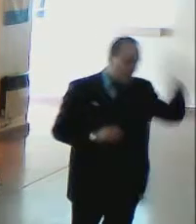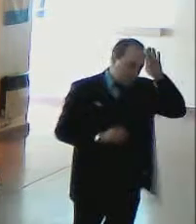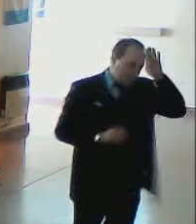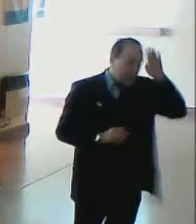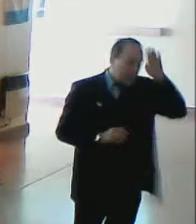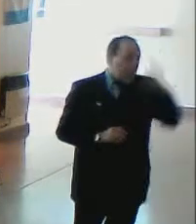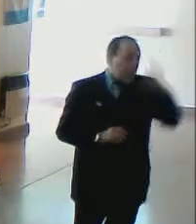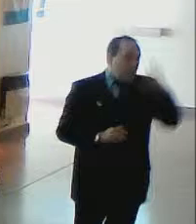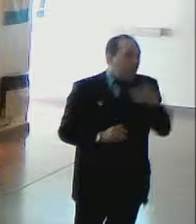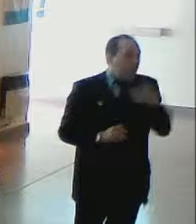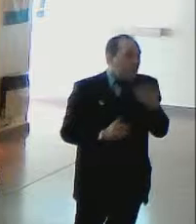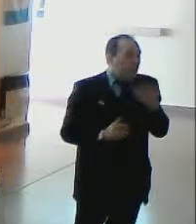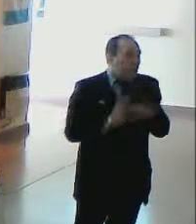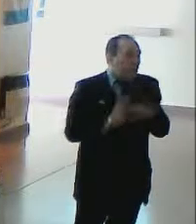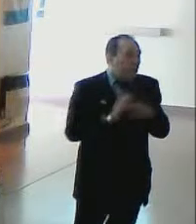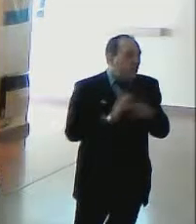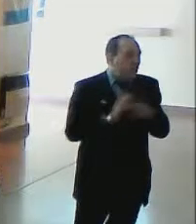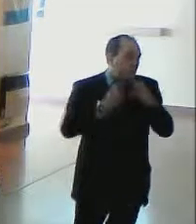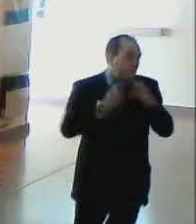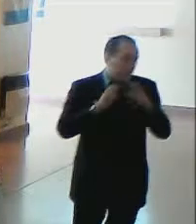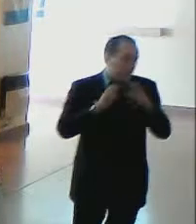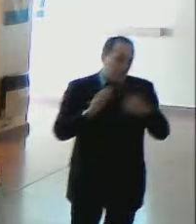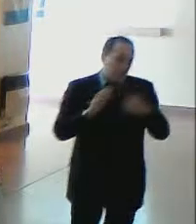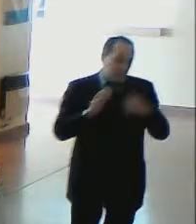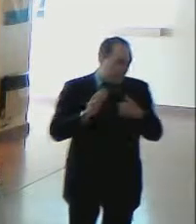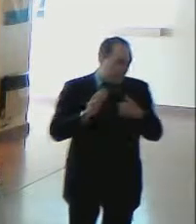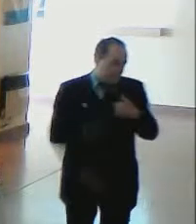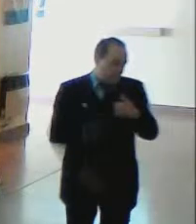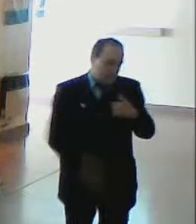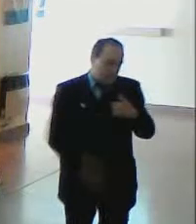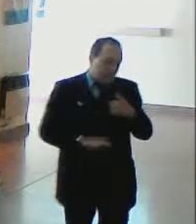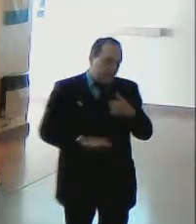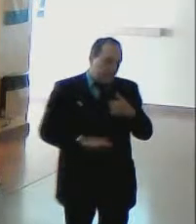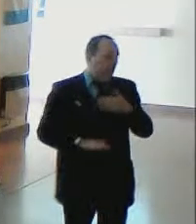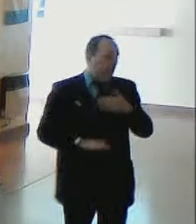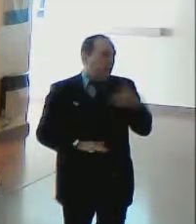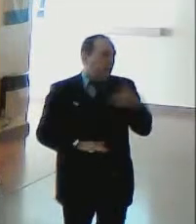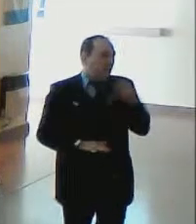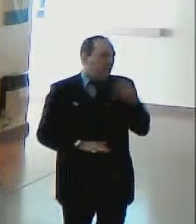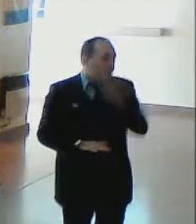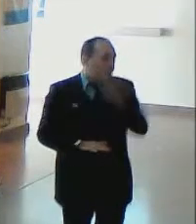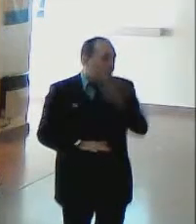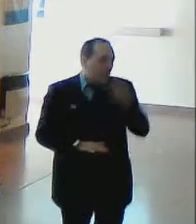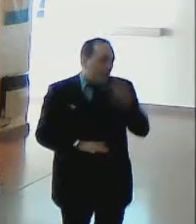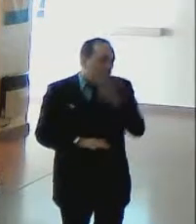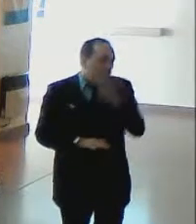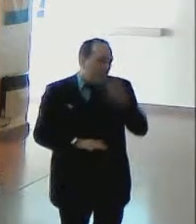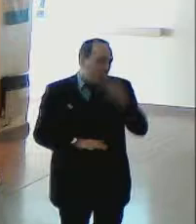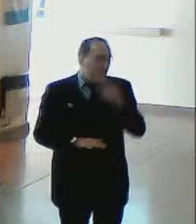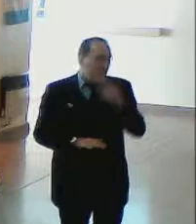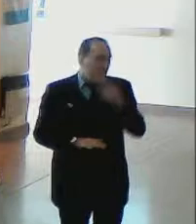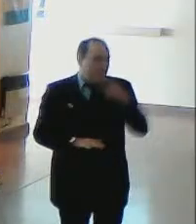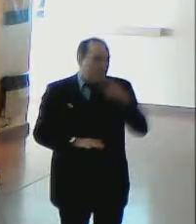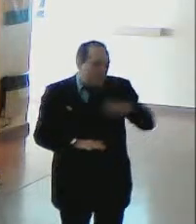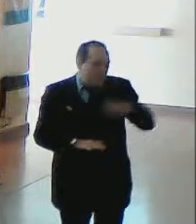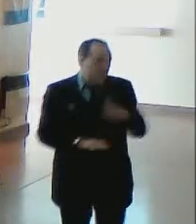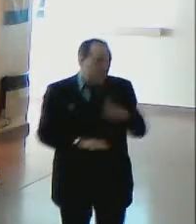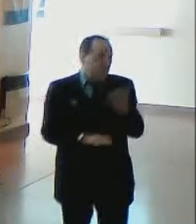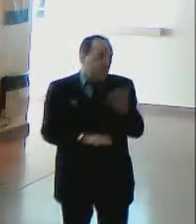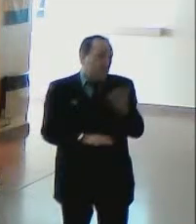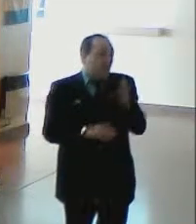me caía, me golpeaba, pero el problema fue la comunicación, evidentemente. Mi mamá